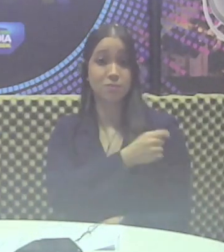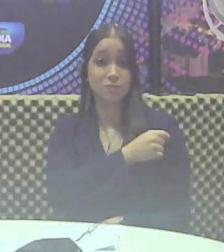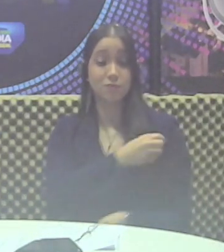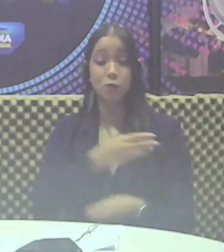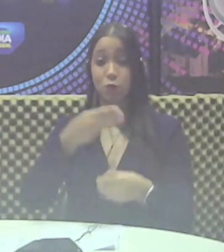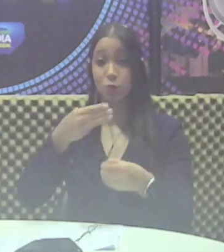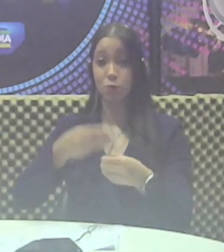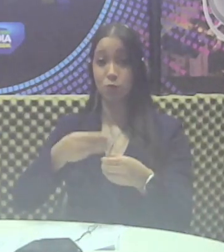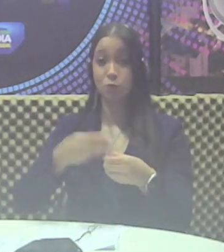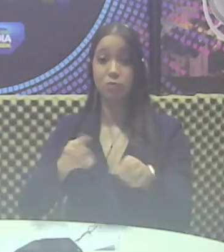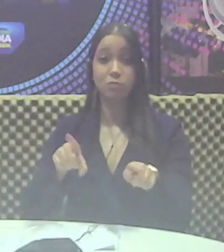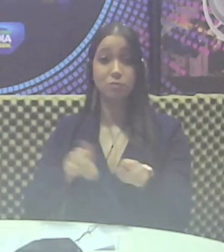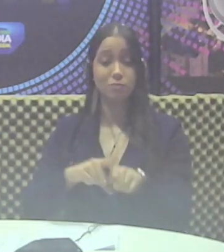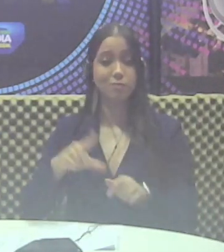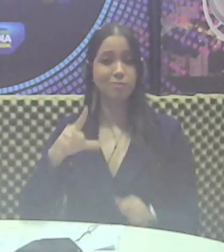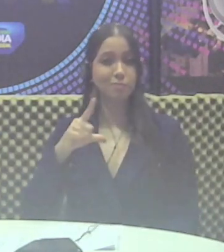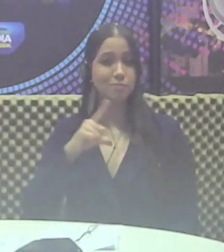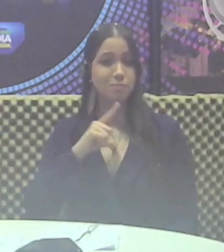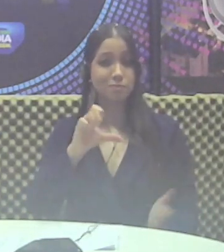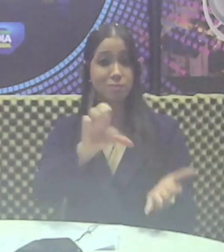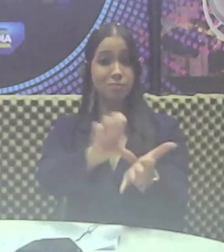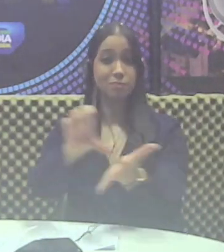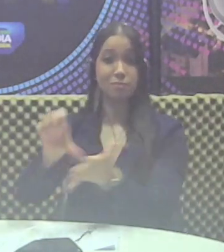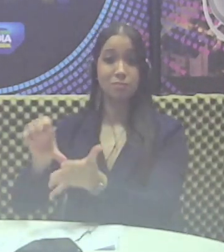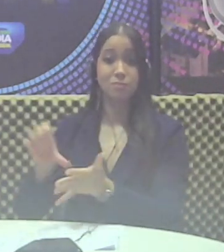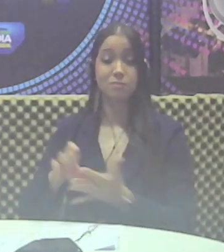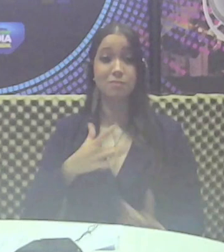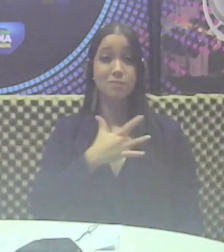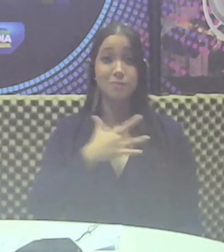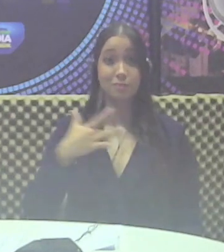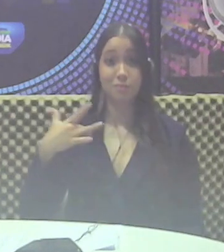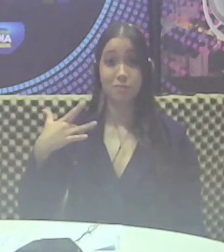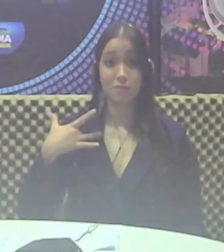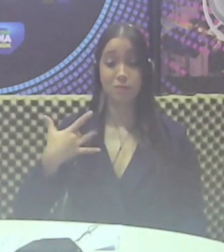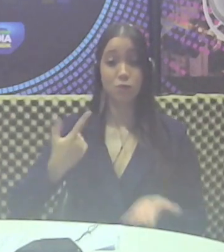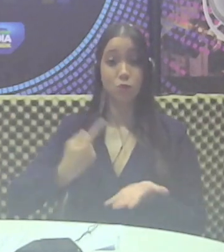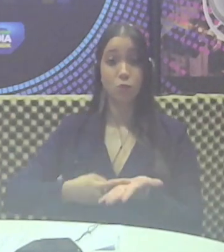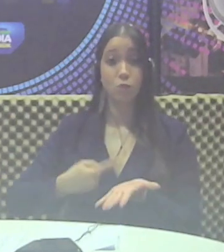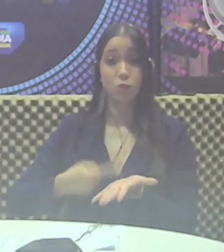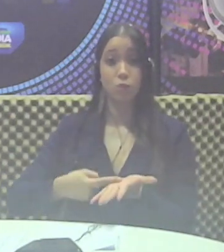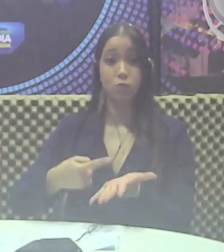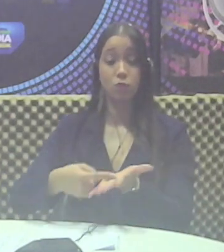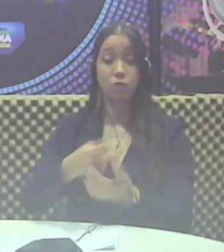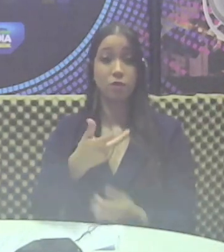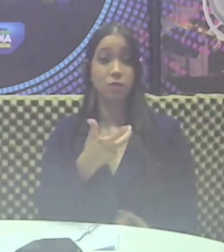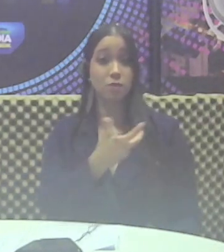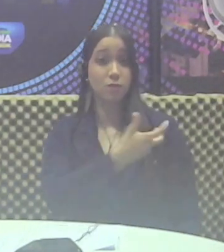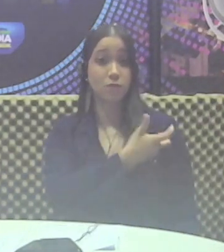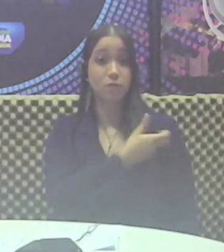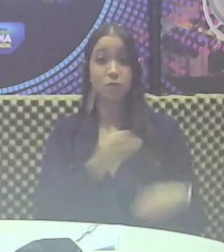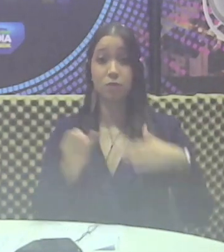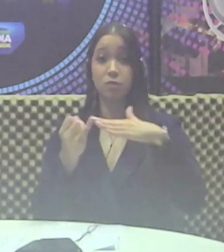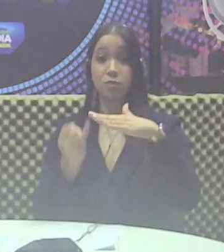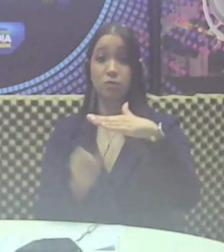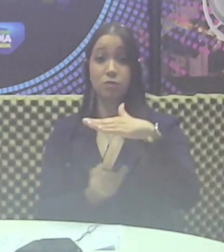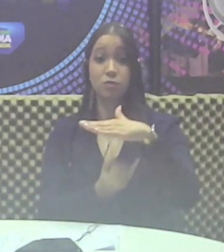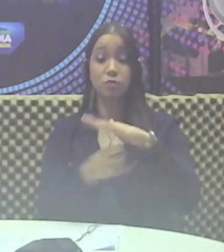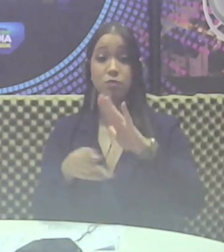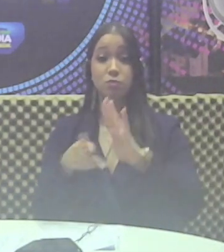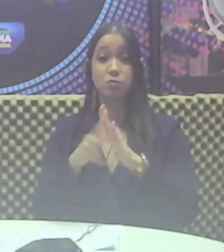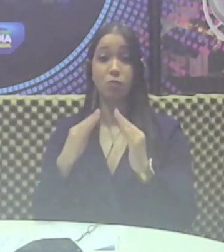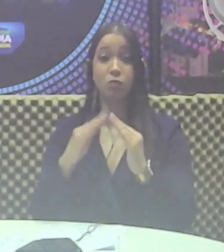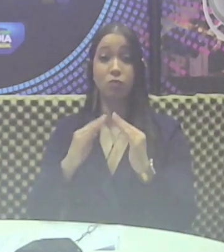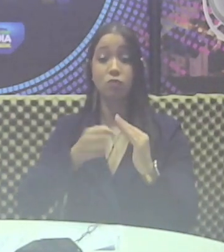município ainda definiu que as unidades de saúde também programarão a vacinação nas instituições de longa permanência